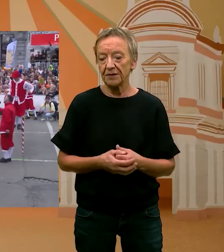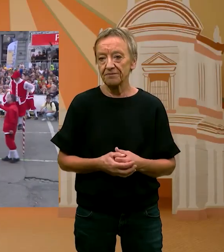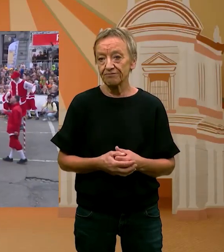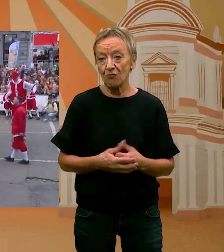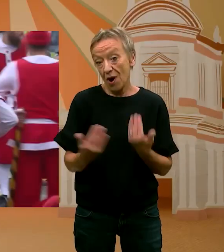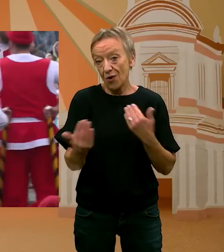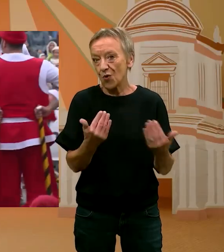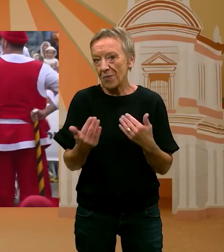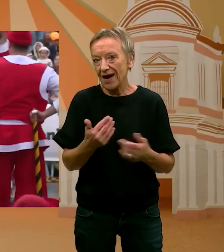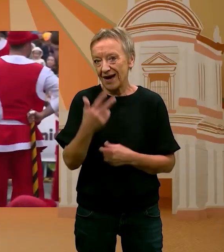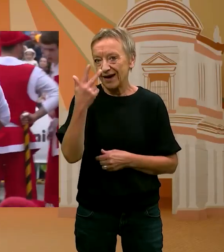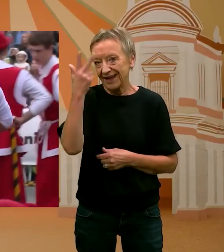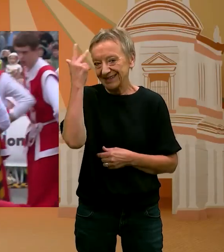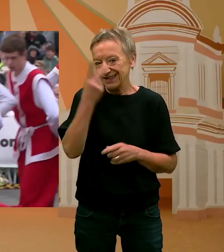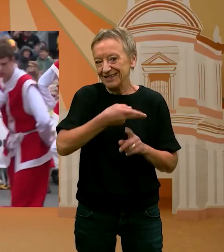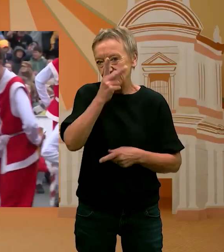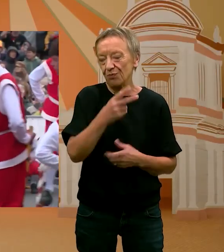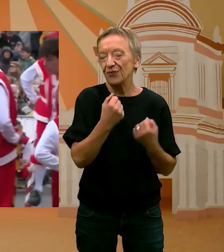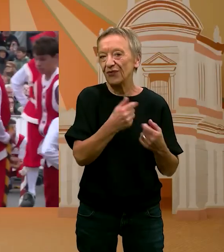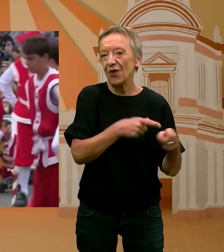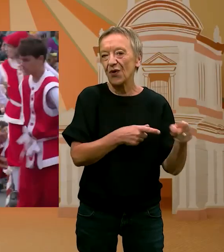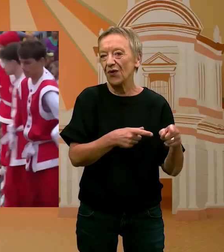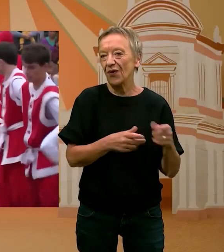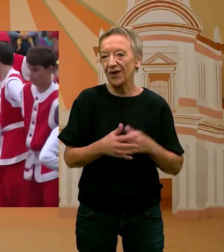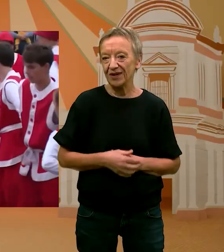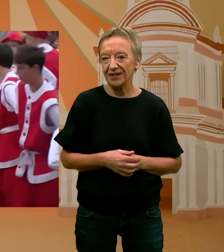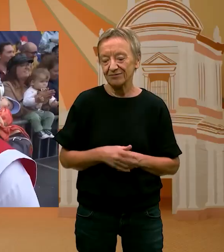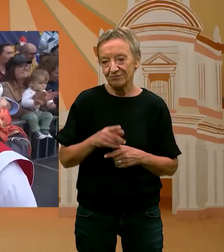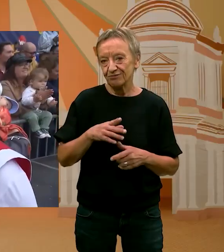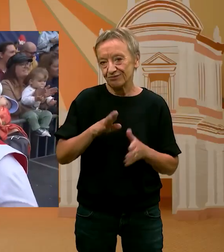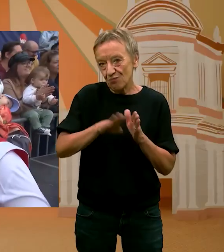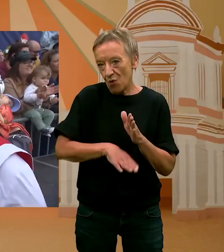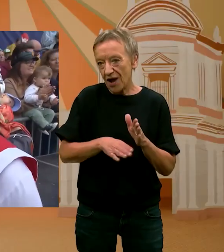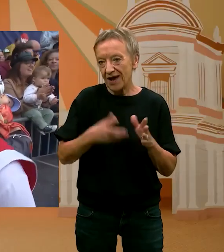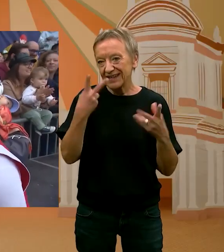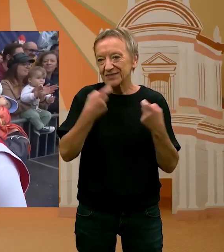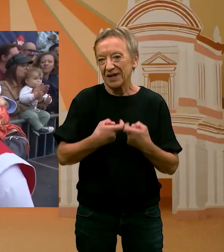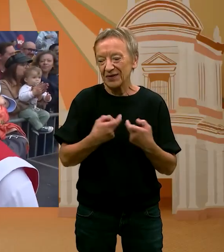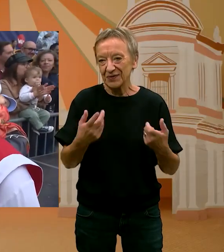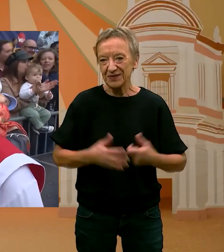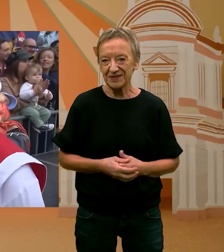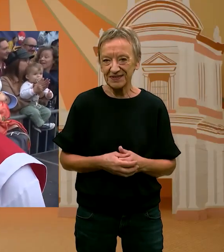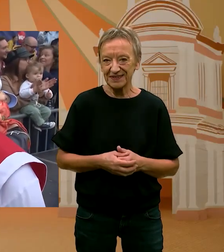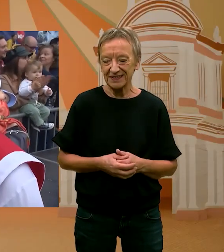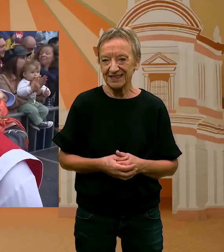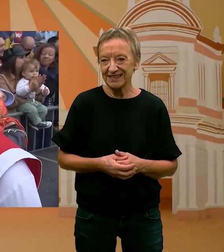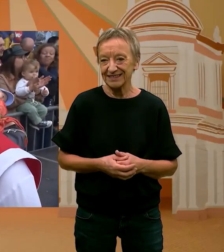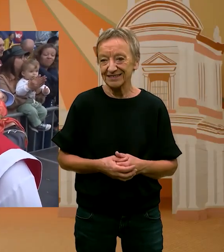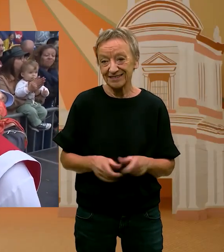J'essaye de prendre un maximum et de tenir un maximum, mais voilà. Comme ça, c'est la tactique, à ne jamais